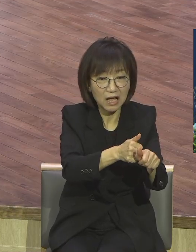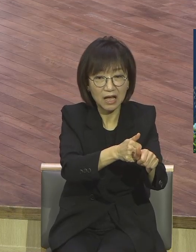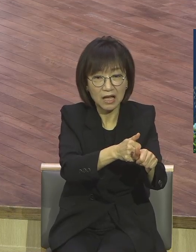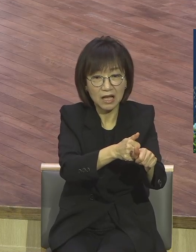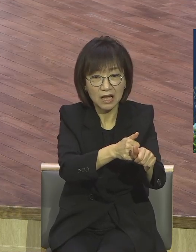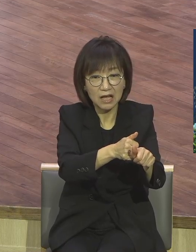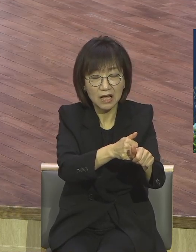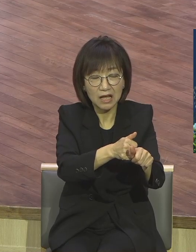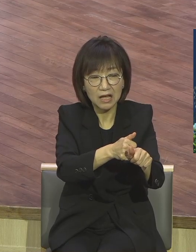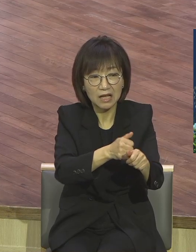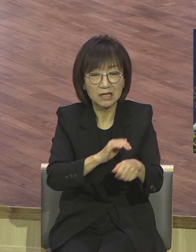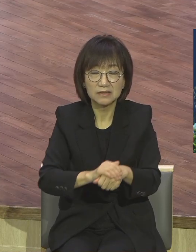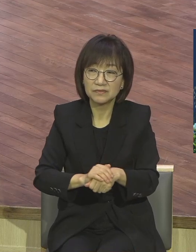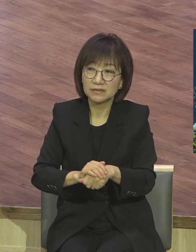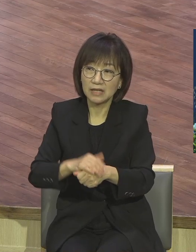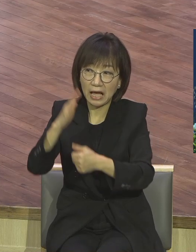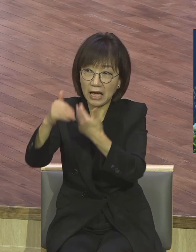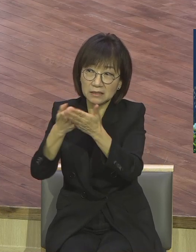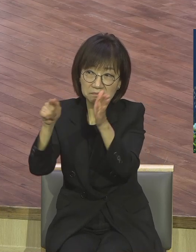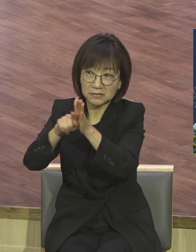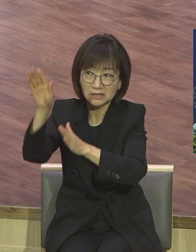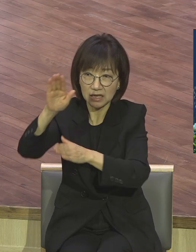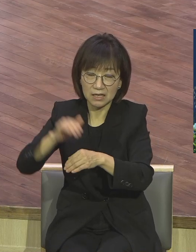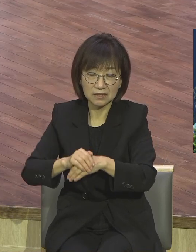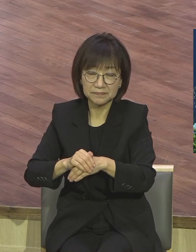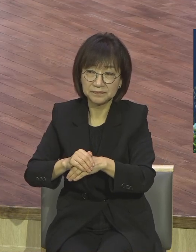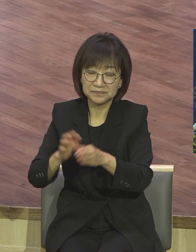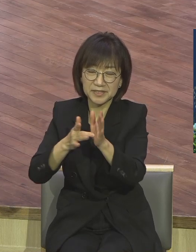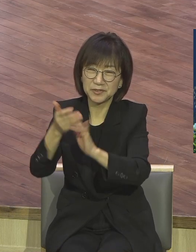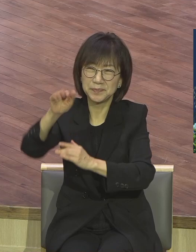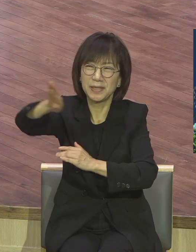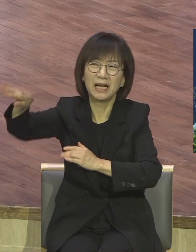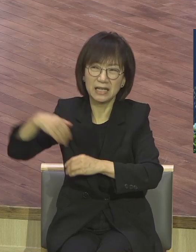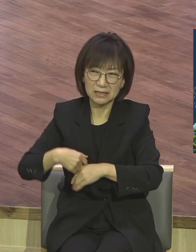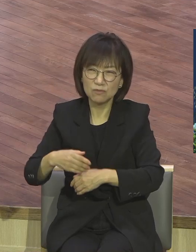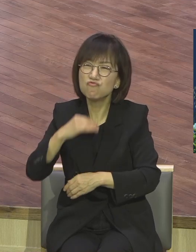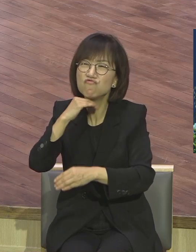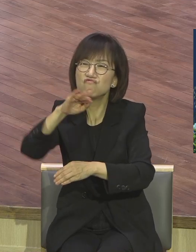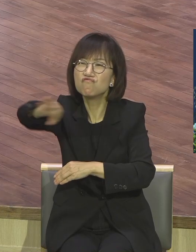하나님도 말씀도 성령도 예수도 없어요. 자기예요, 자기.